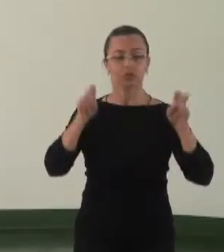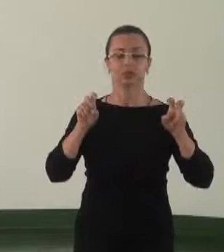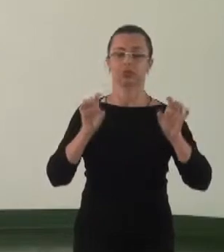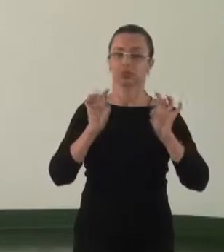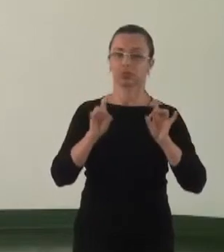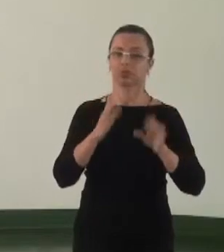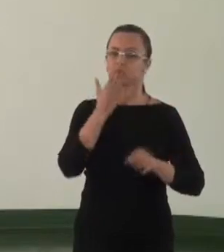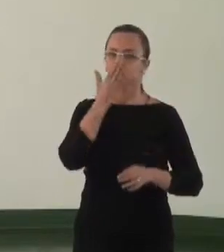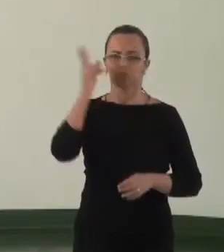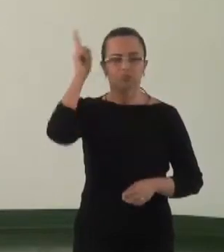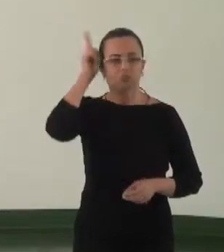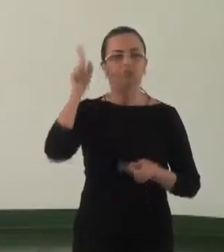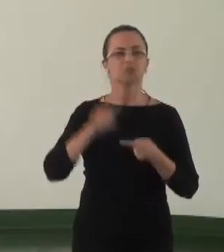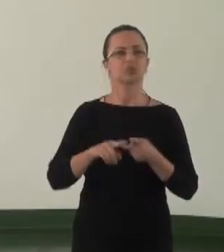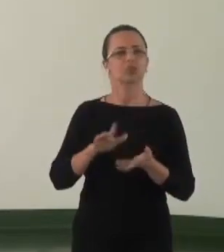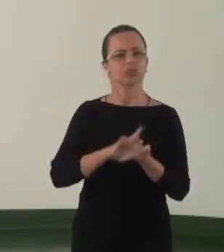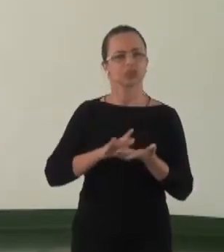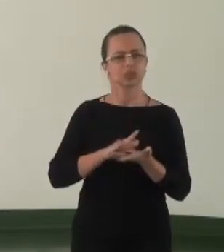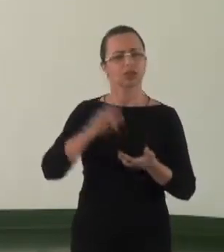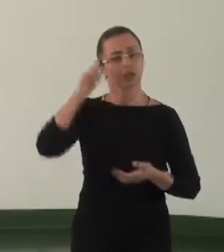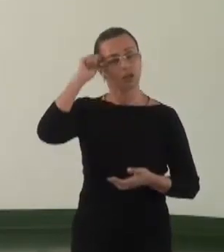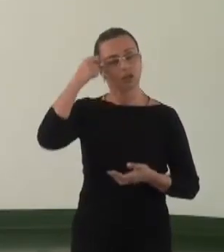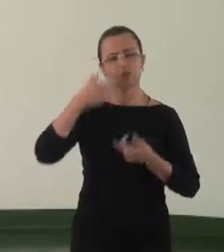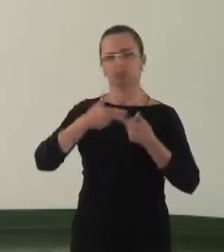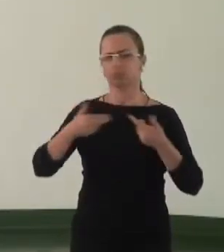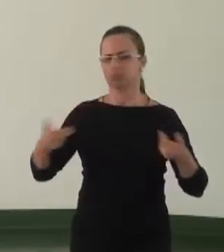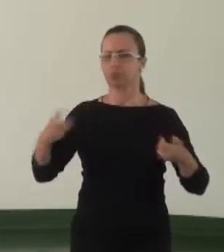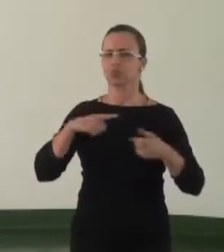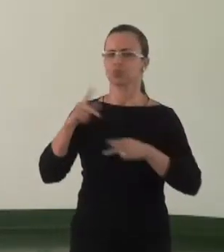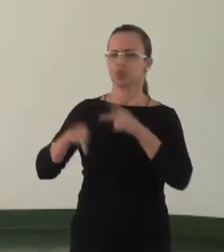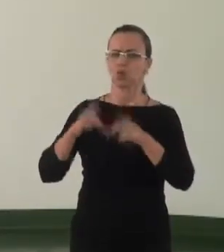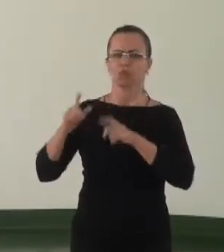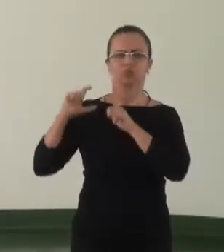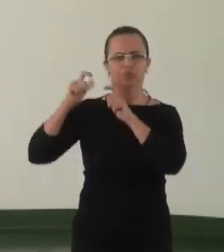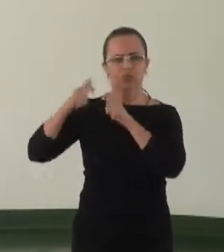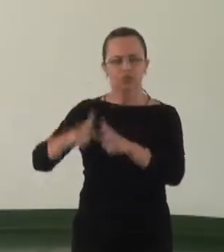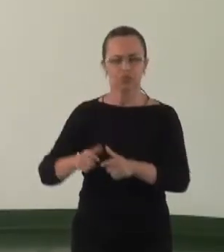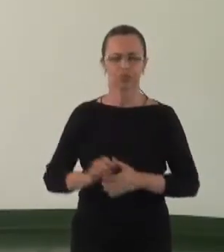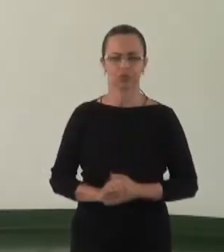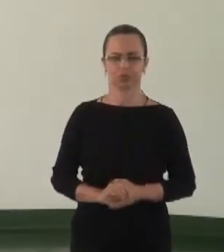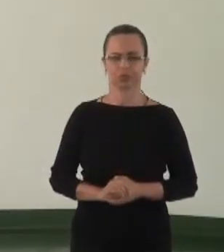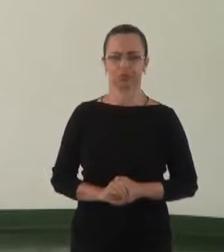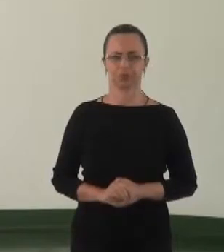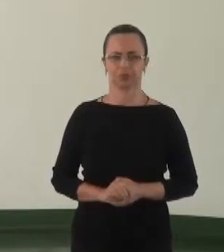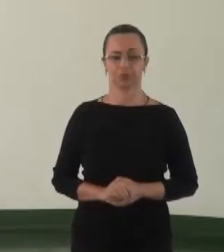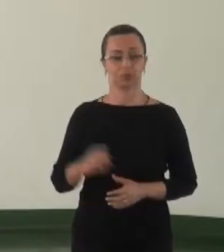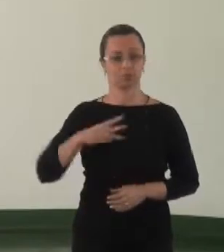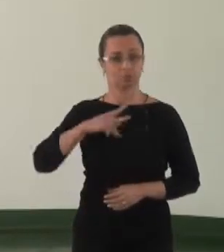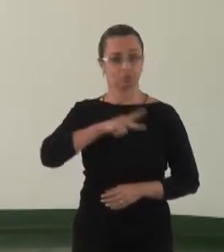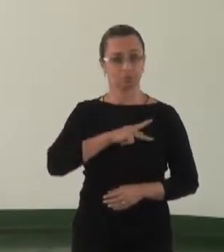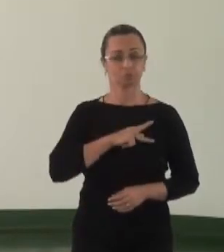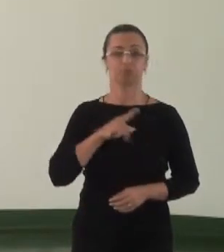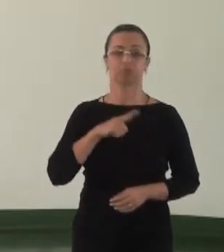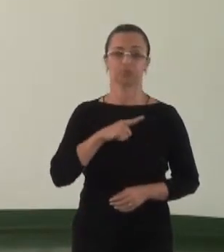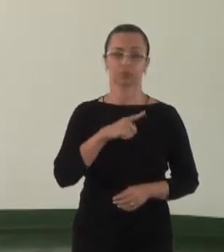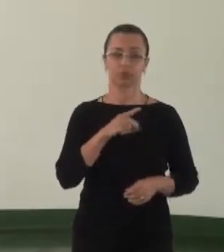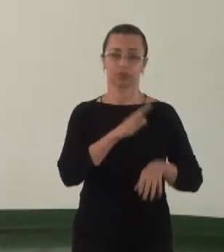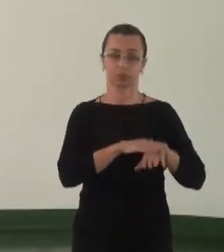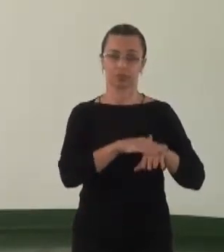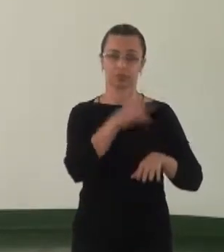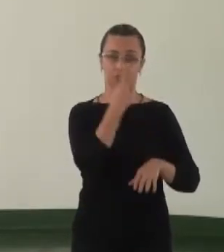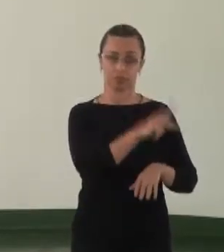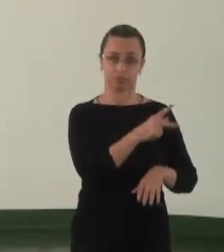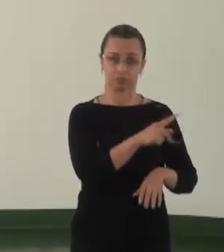questão indígena, cigana e negra e dos demais povos e comunidades tradicionais. O Ministério Público, com sua função